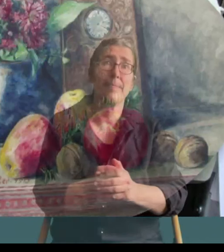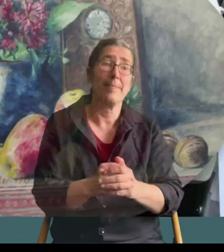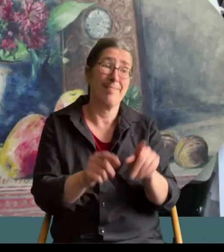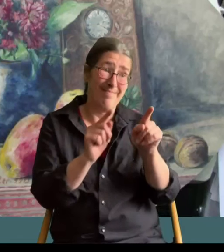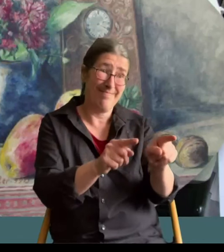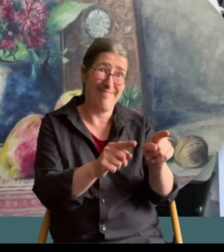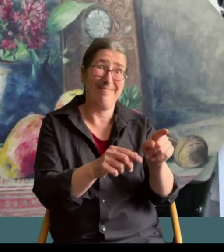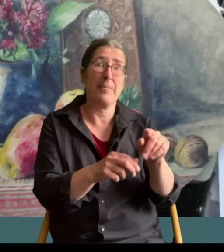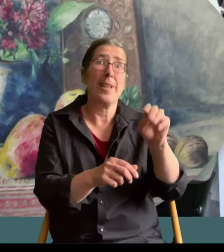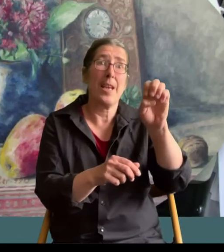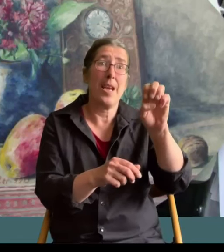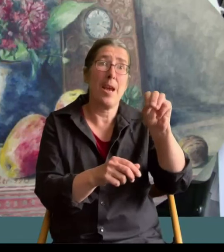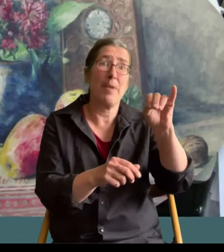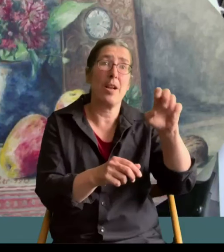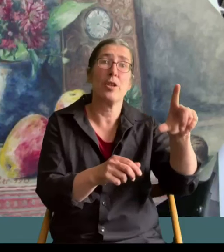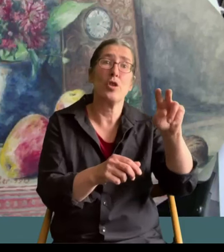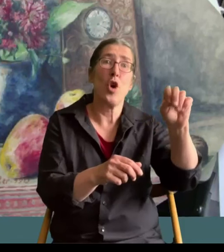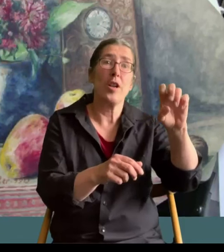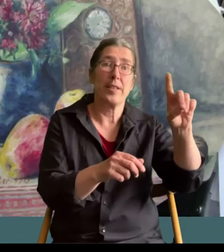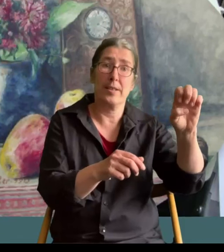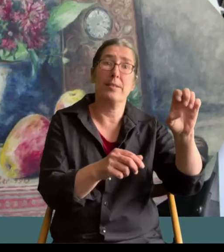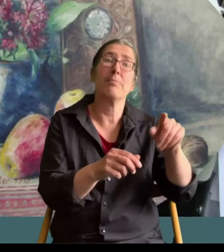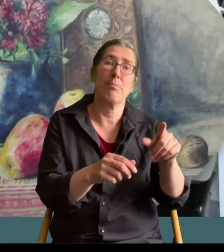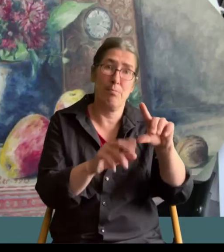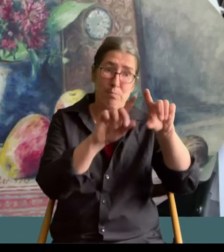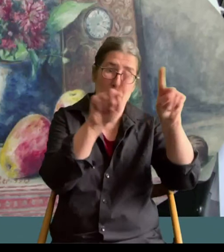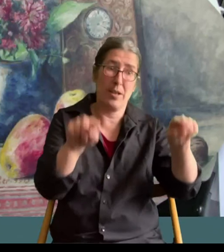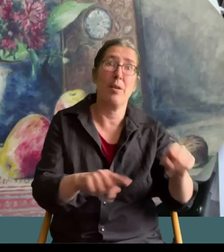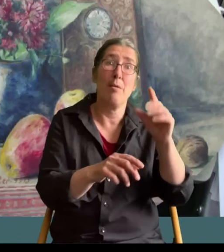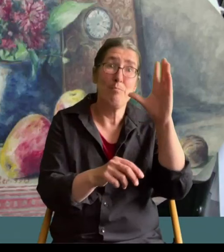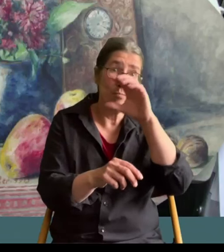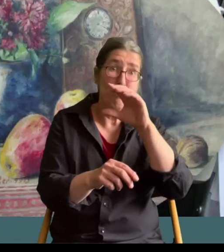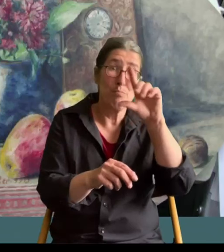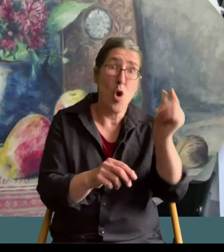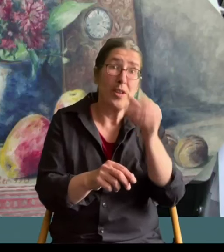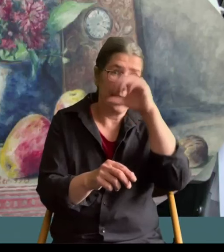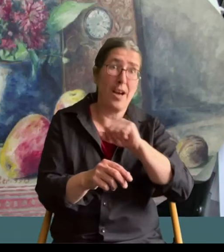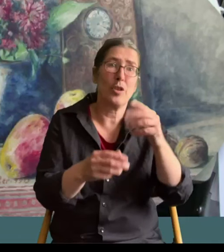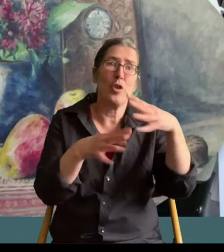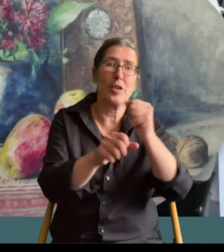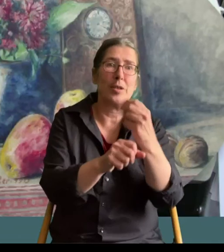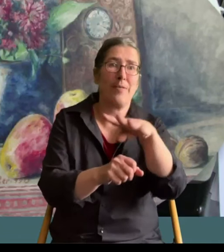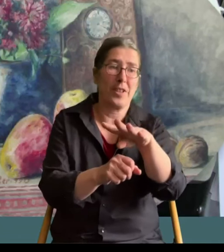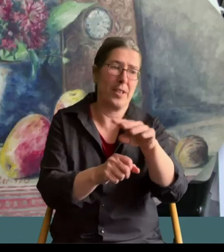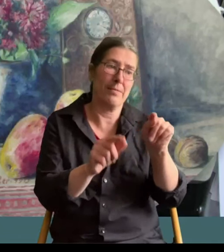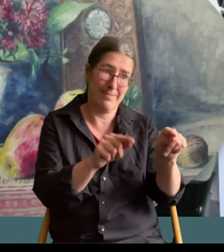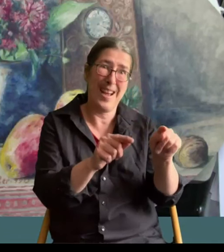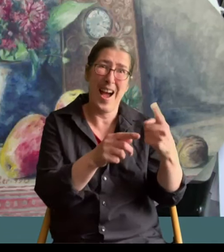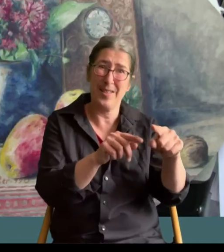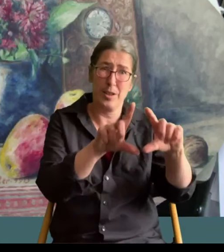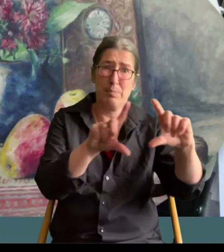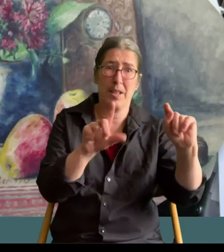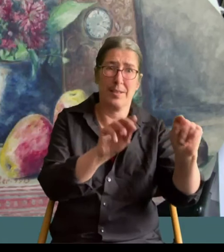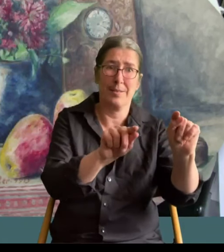Und auf der anderen Seite ein Bild von Emil Nolde. Das Bild heißt Mondnacht von 1914. Und